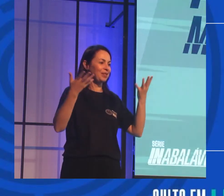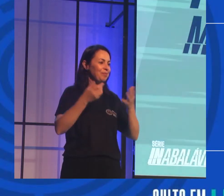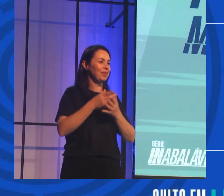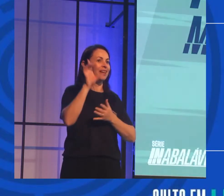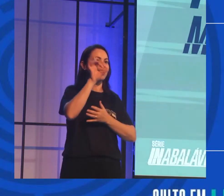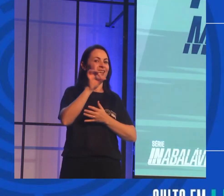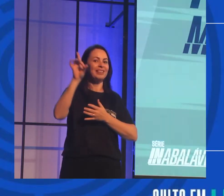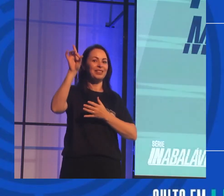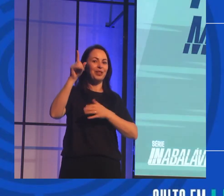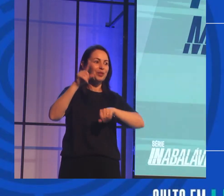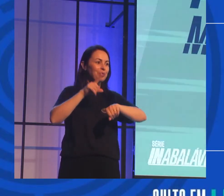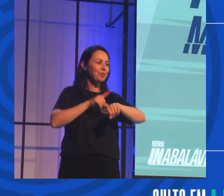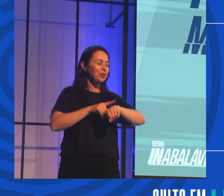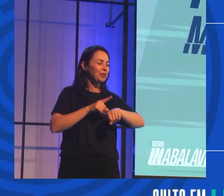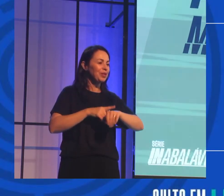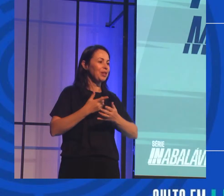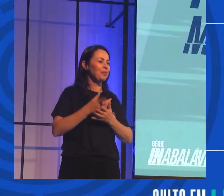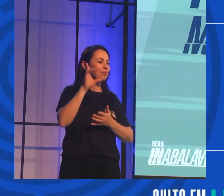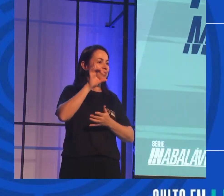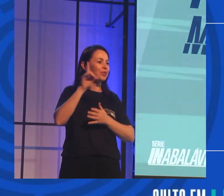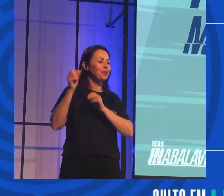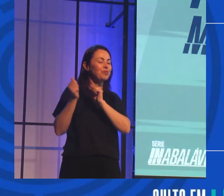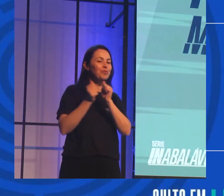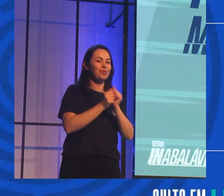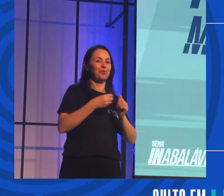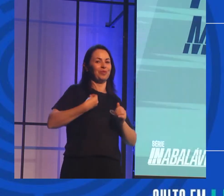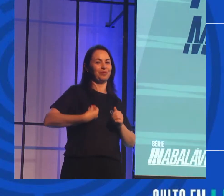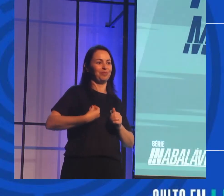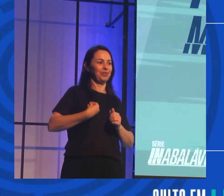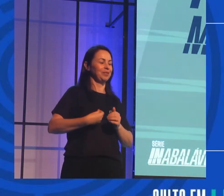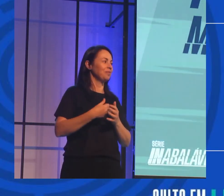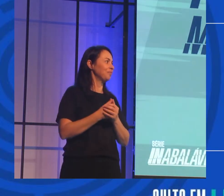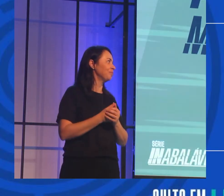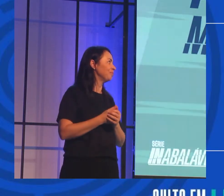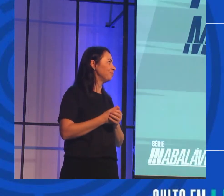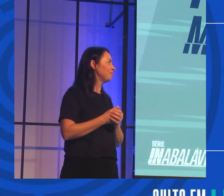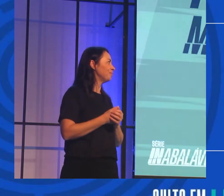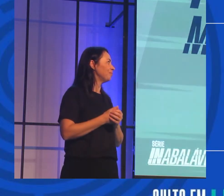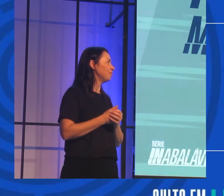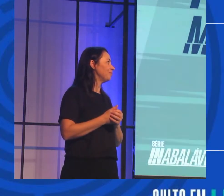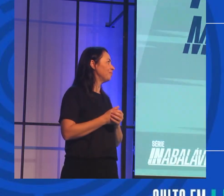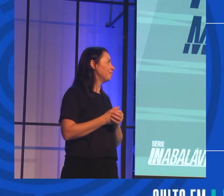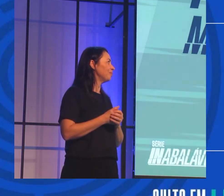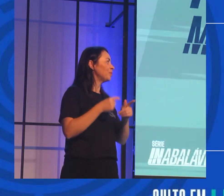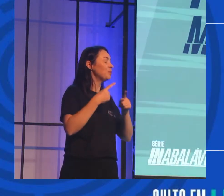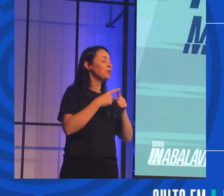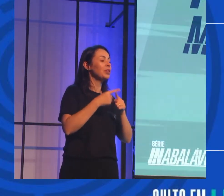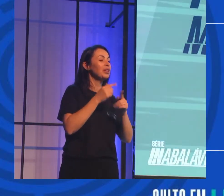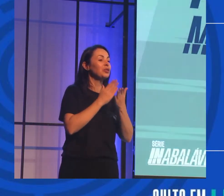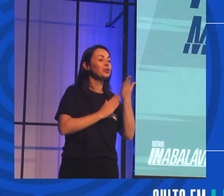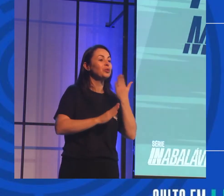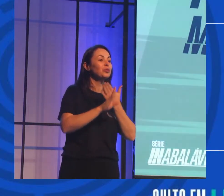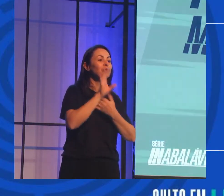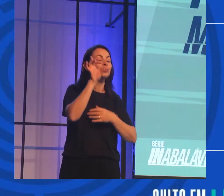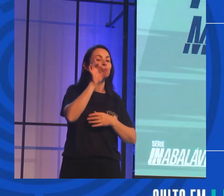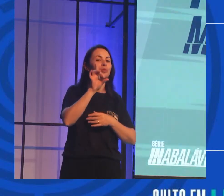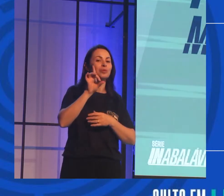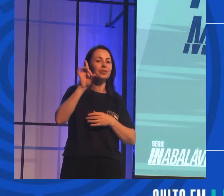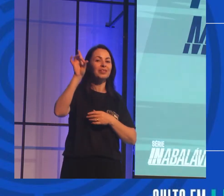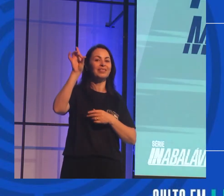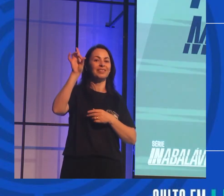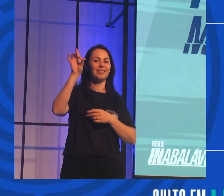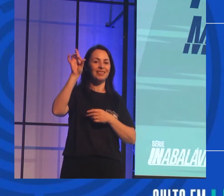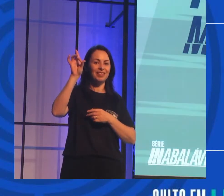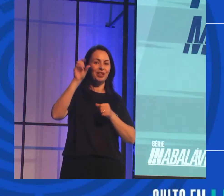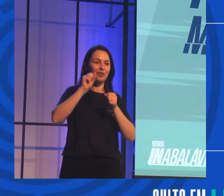por esse tempo aí na tua vida, não é? Por tudo que tu fez, por tudo que você investiu na obra